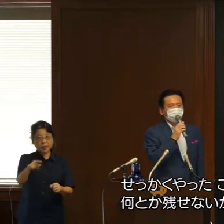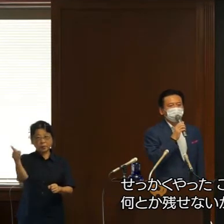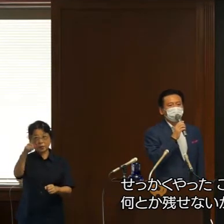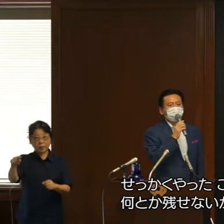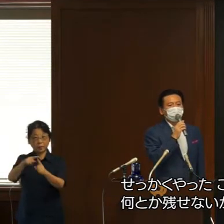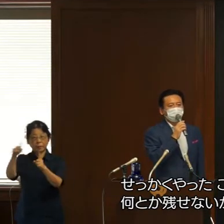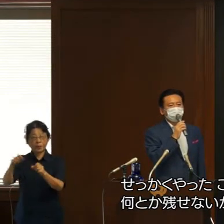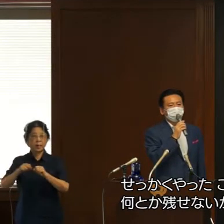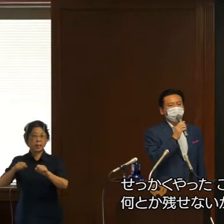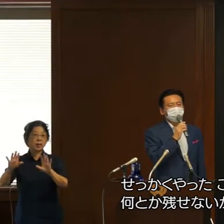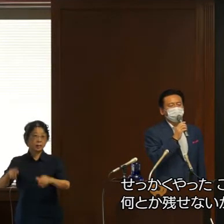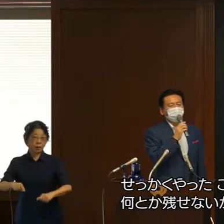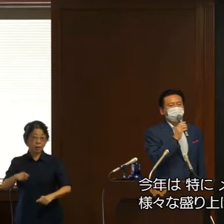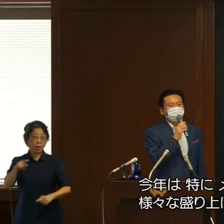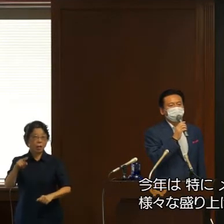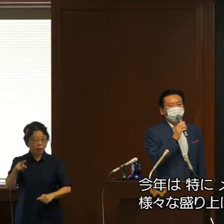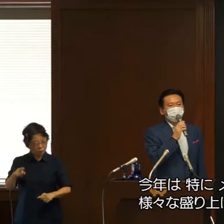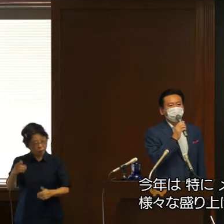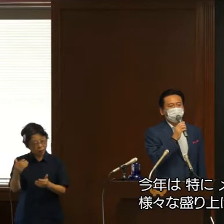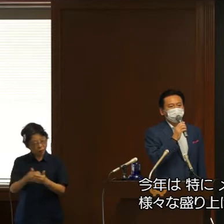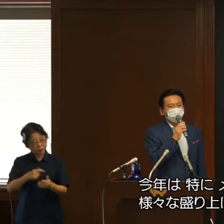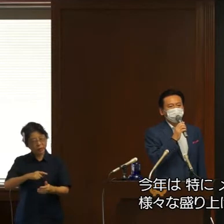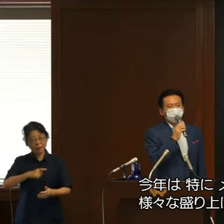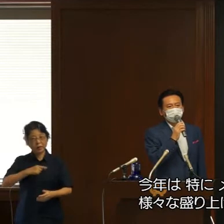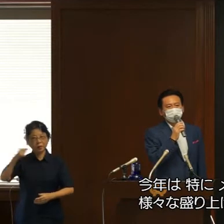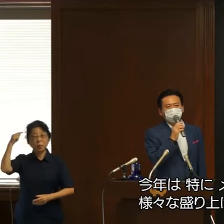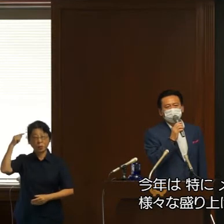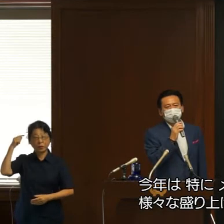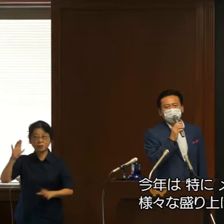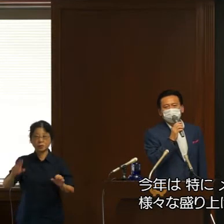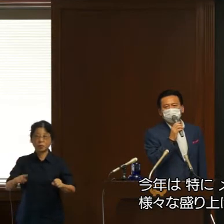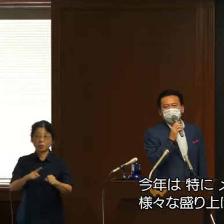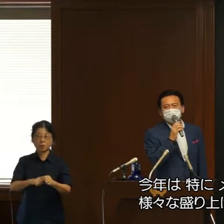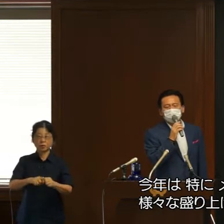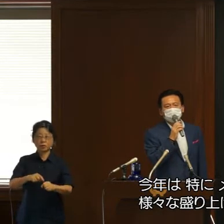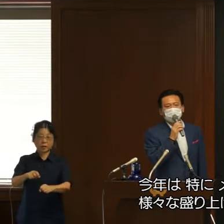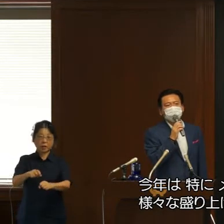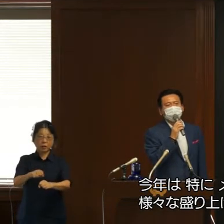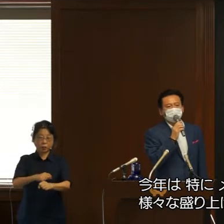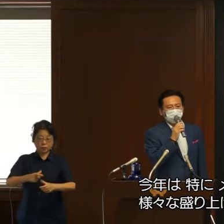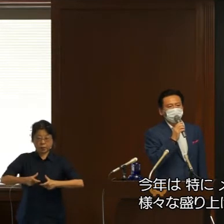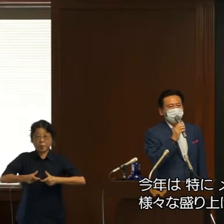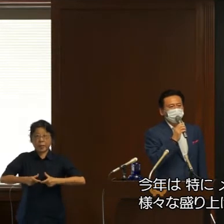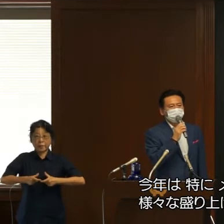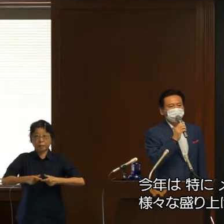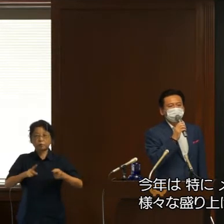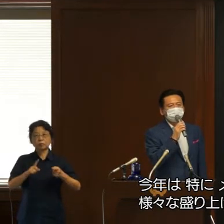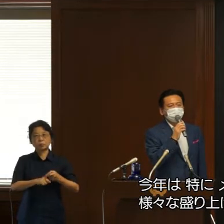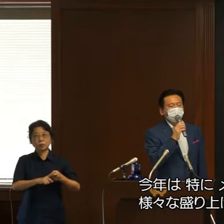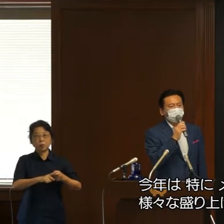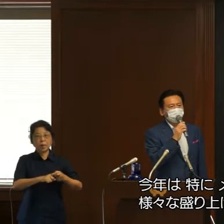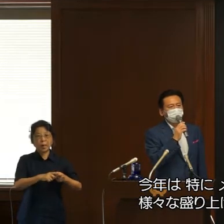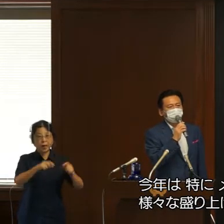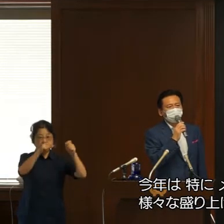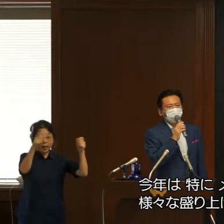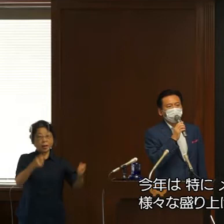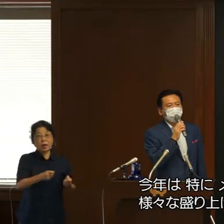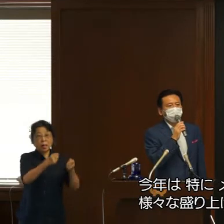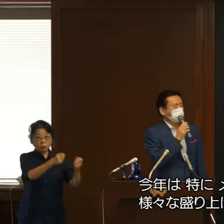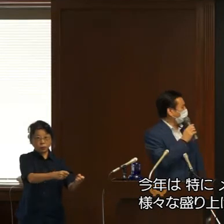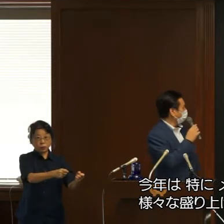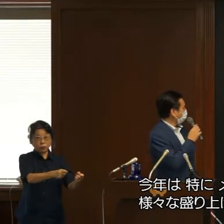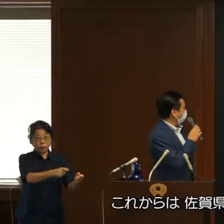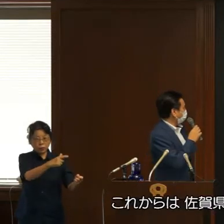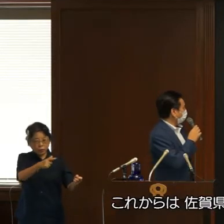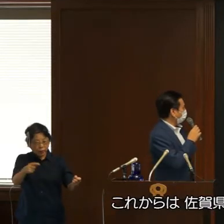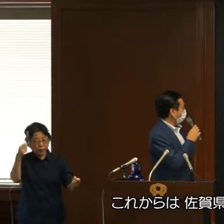なんとか残せないかなと、今年は特にあのメダルをあのとかのカップとか、さまざまな盛り上げ方向を考え